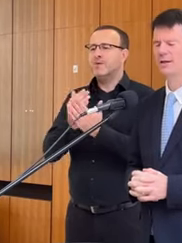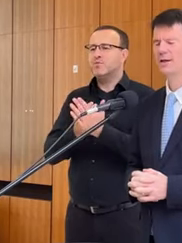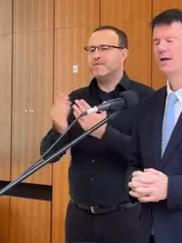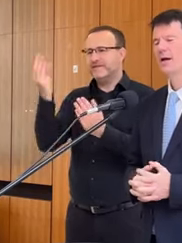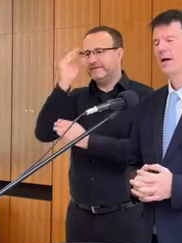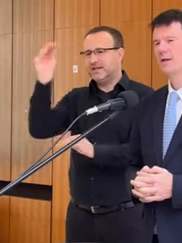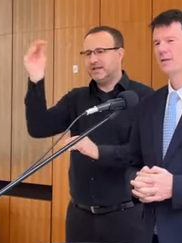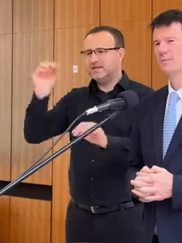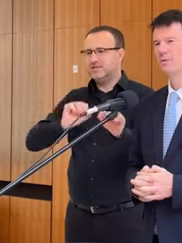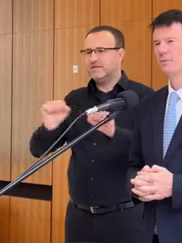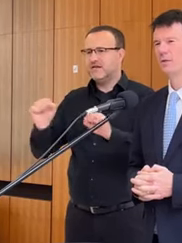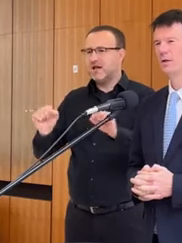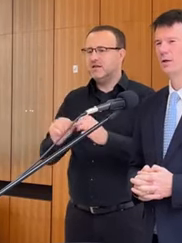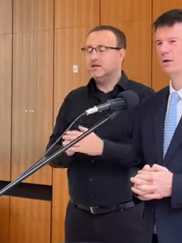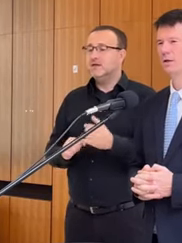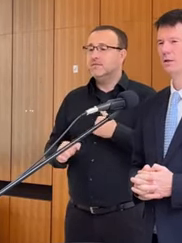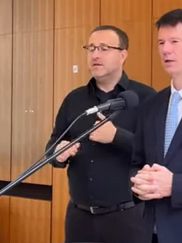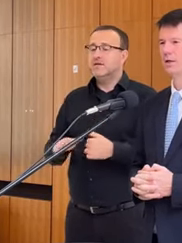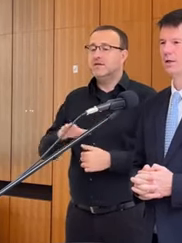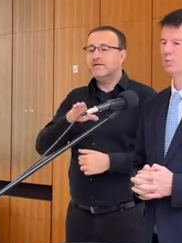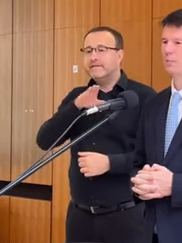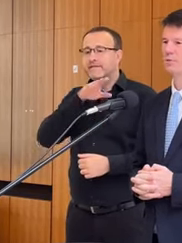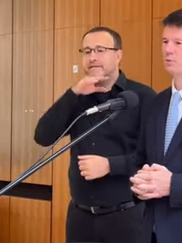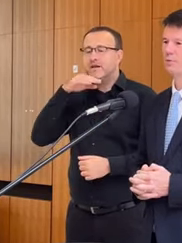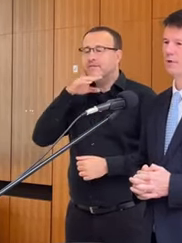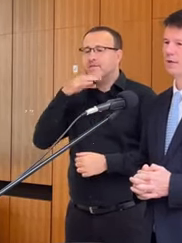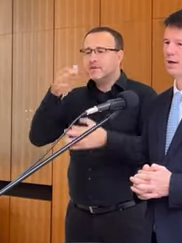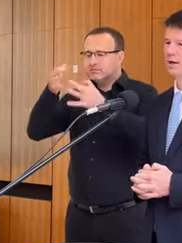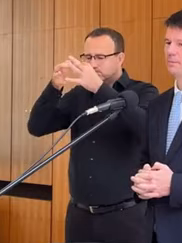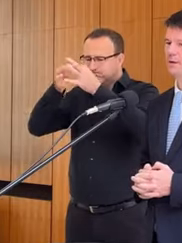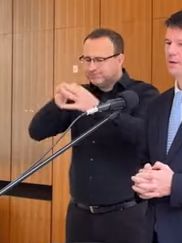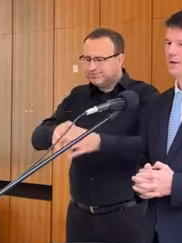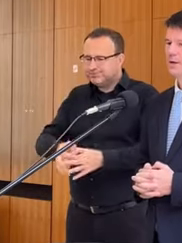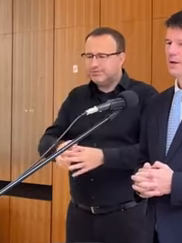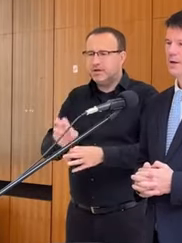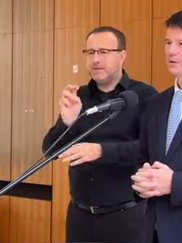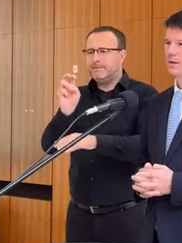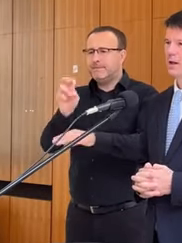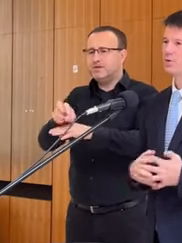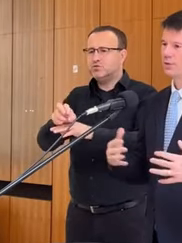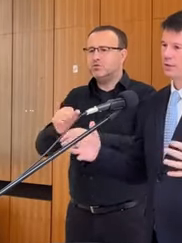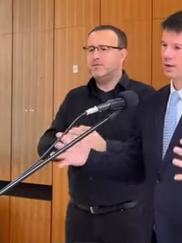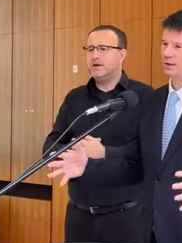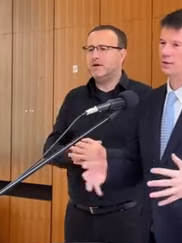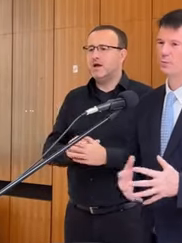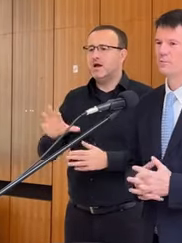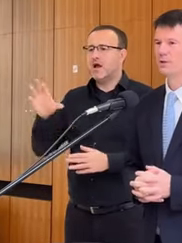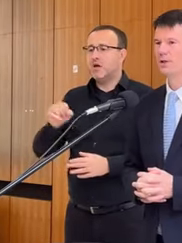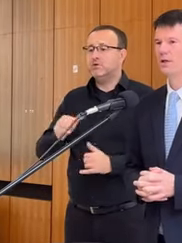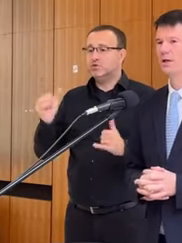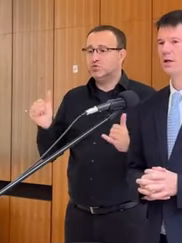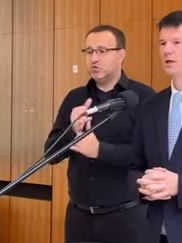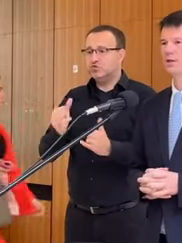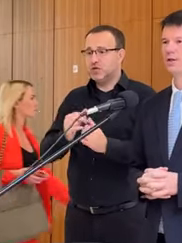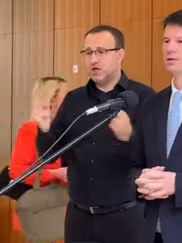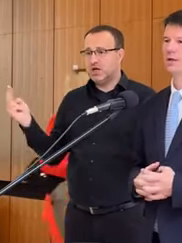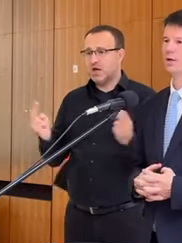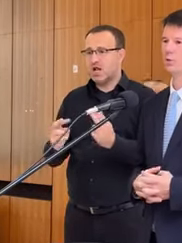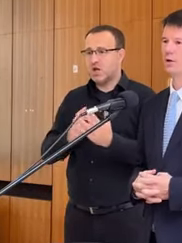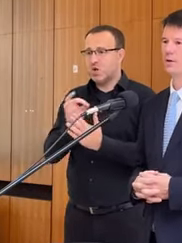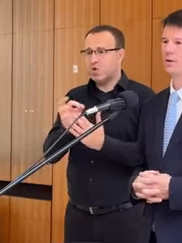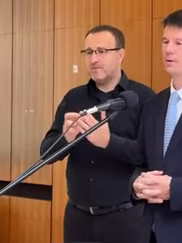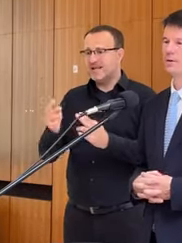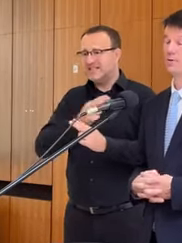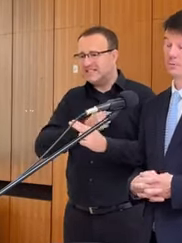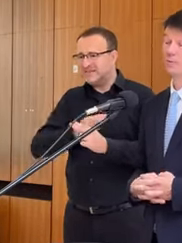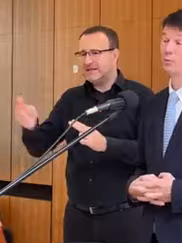vyhlásenia vlády sme veľmi detailne k tomu pristupovali tak, aby sme naozaj v tej krátkej dobe splnili tie ciele,